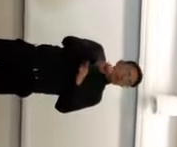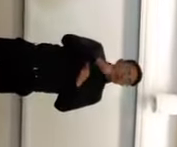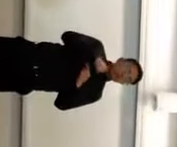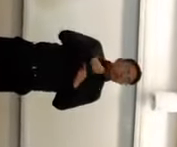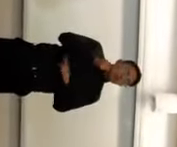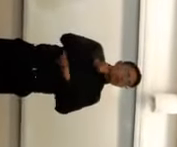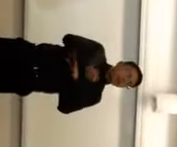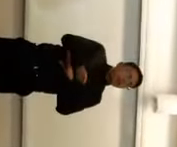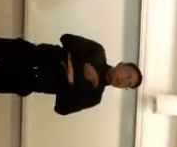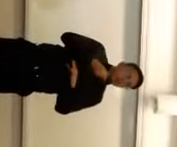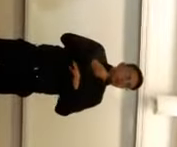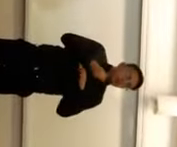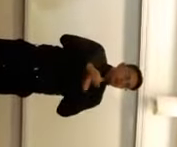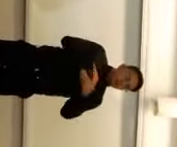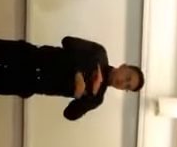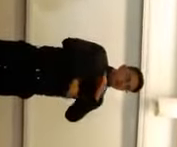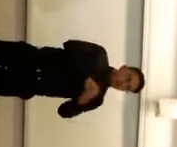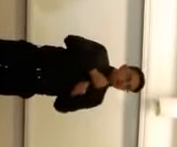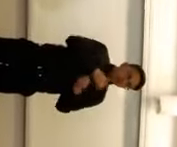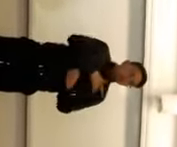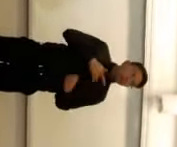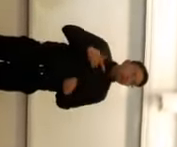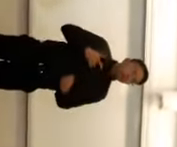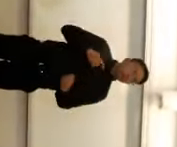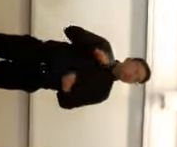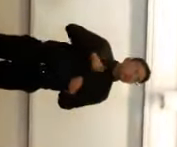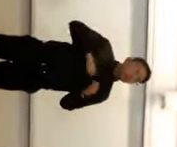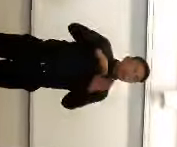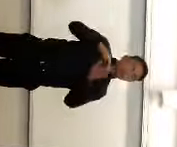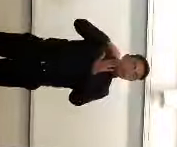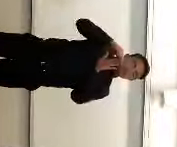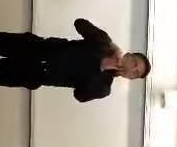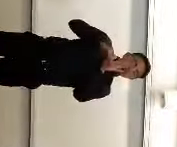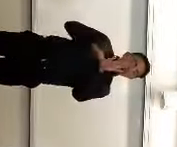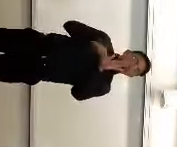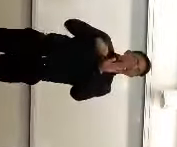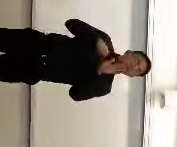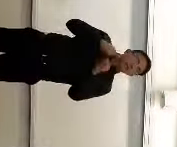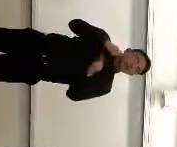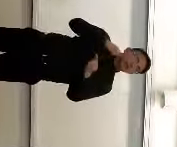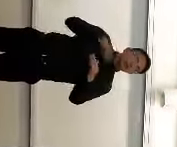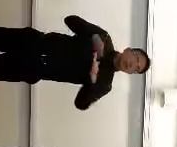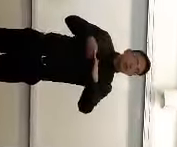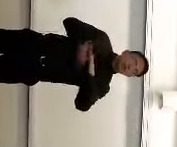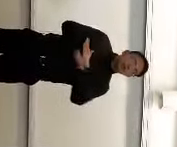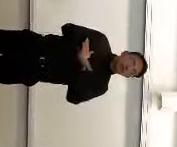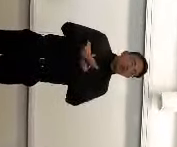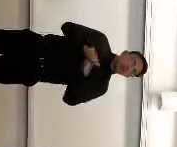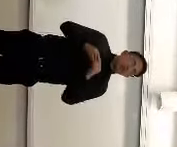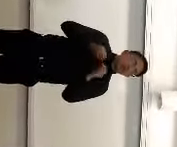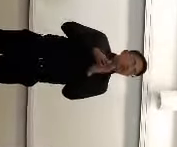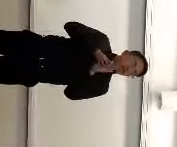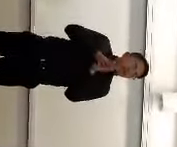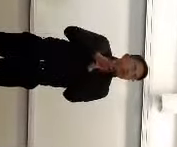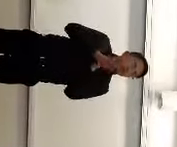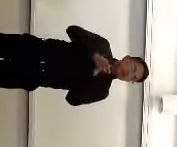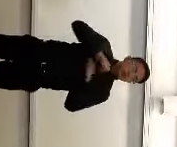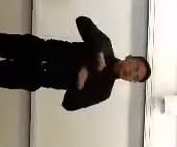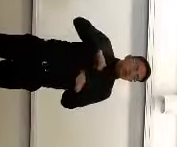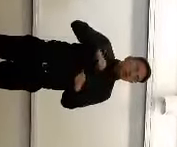Salud para que elaborara un reglamento, ¿cierto?, en el cual se garantizara todo el acceso a información sobre derechos sexuales